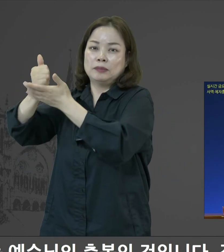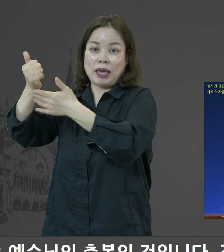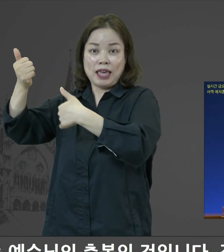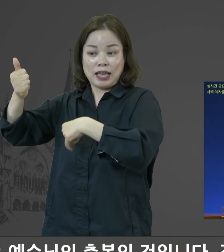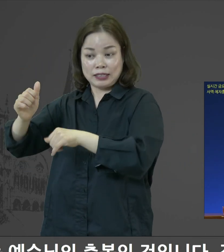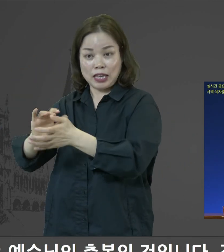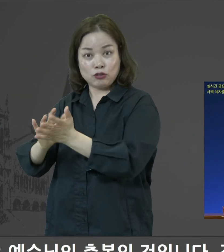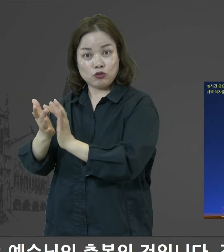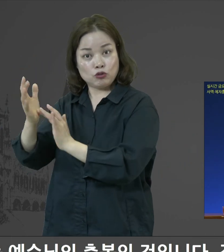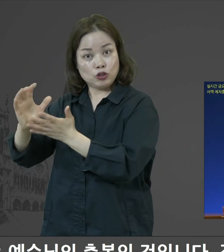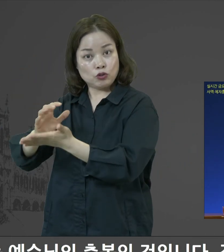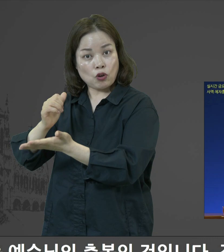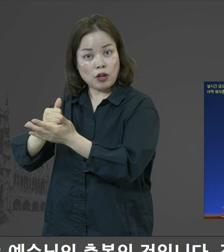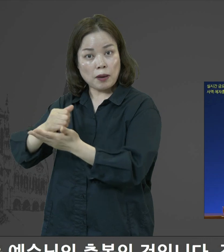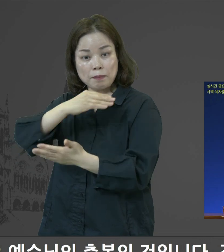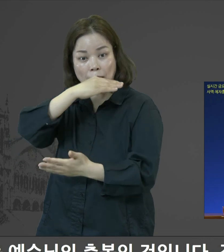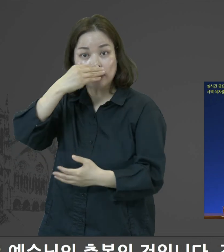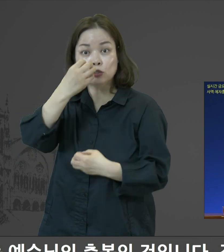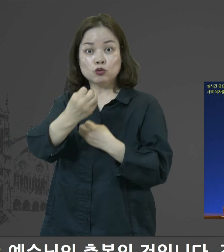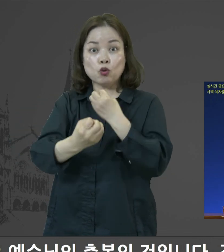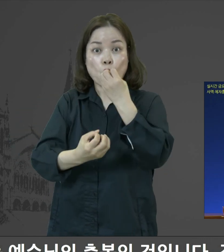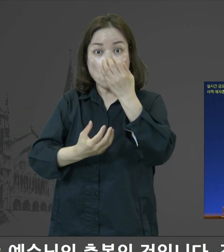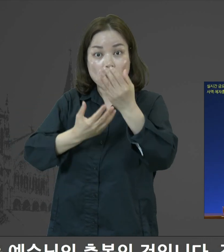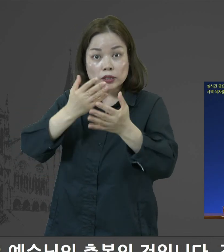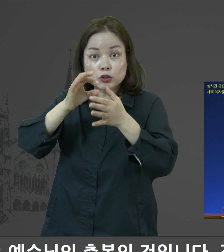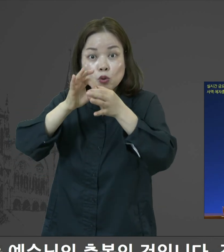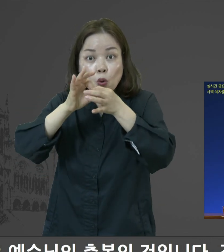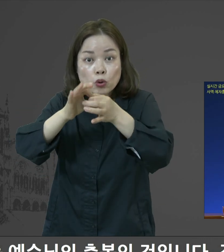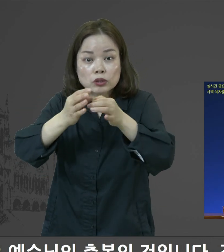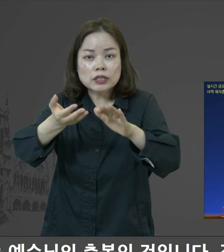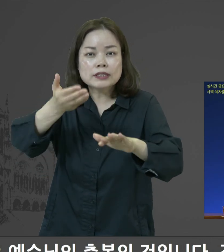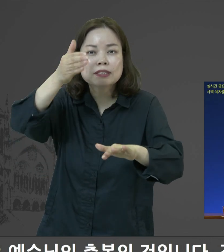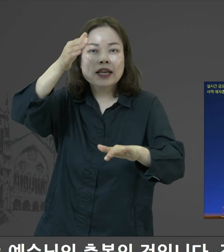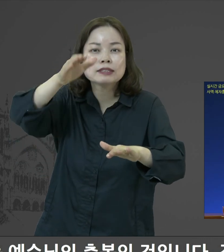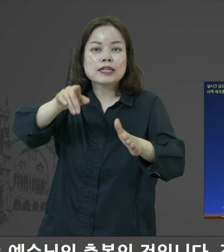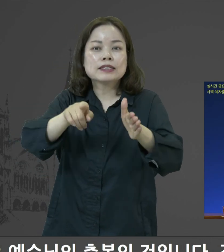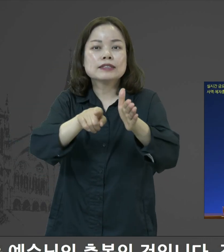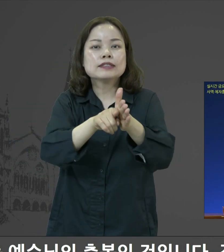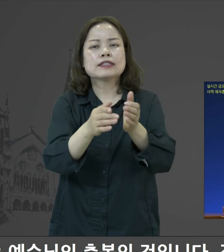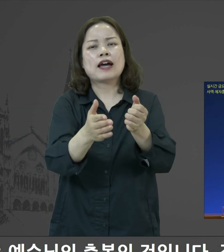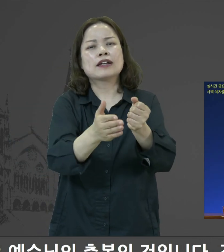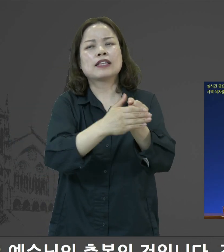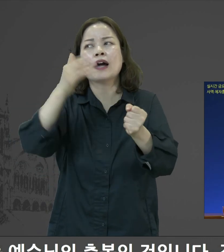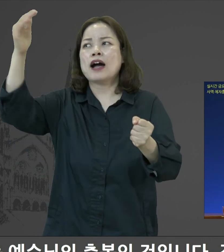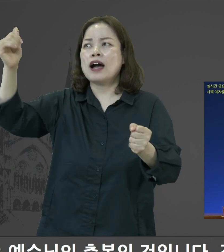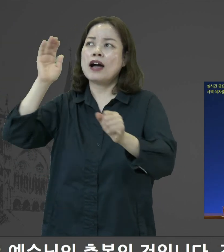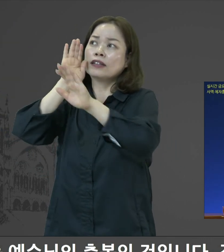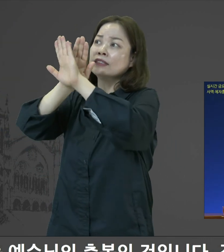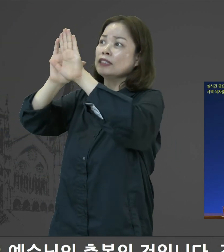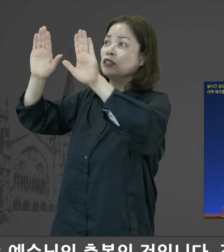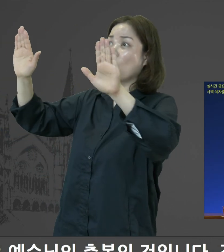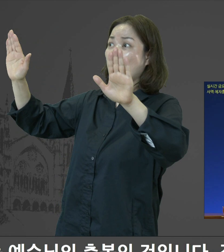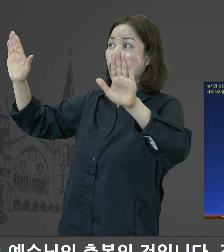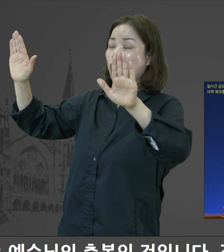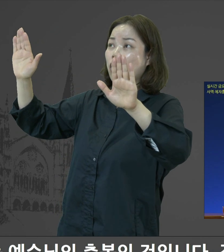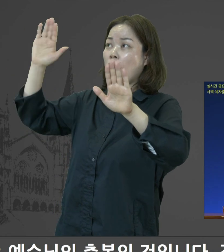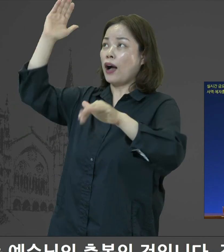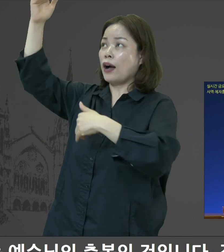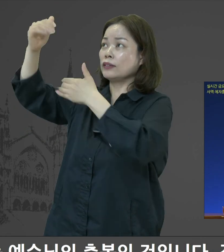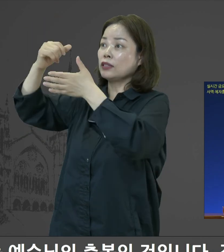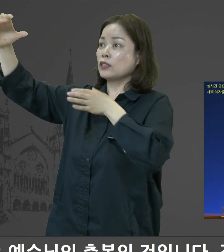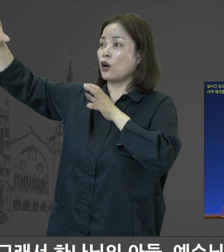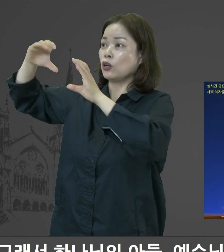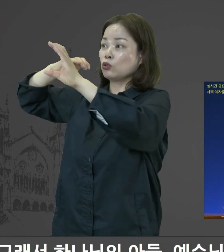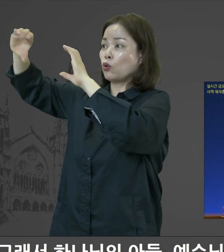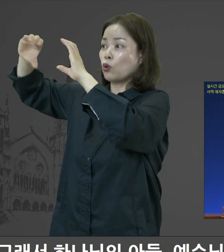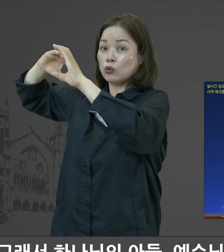아들 예수님에 대한 바른 고백을 가지고 그 고백 위에 세워진 신앙 때문에 하늘이 열리고 하나님과